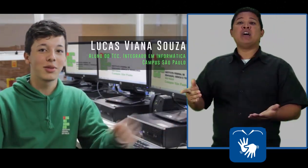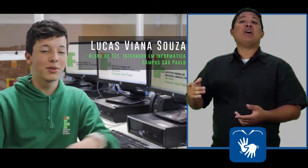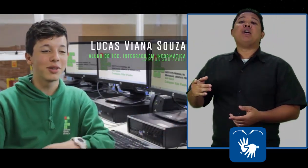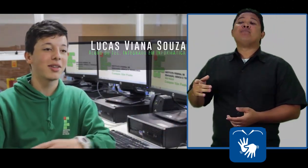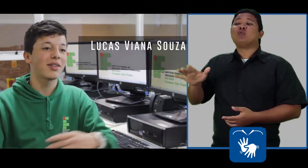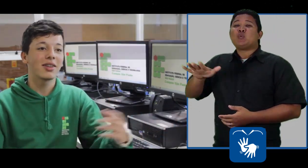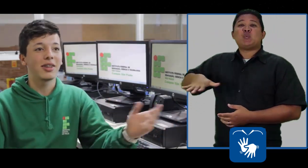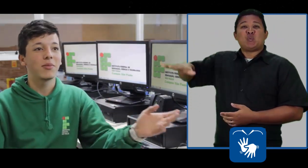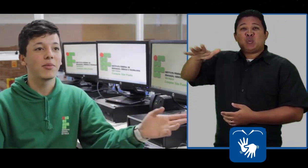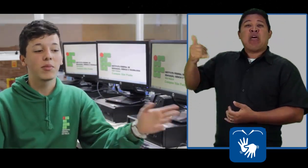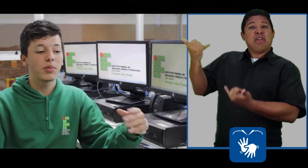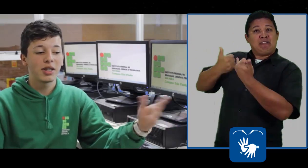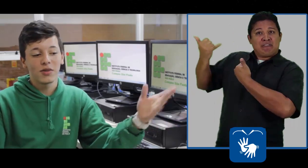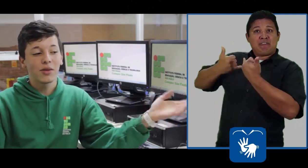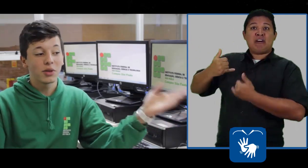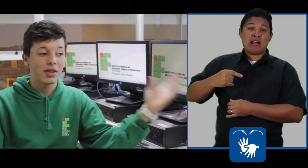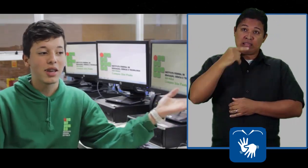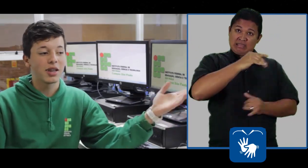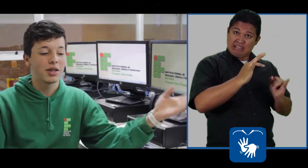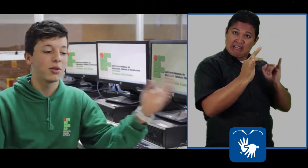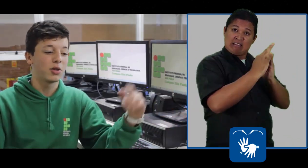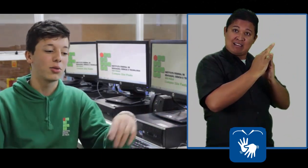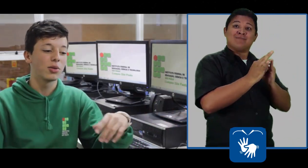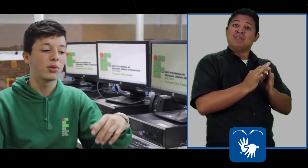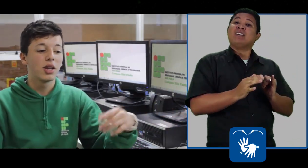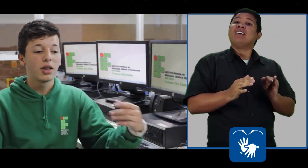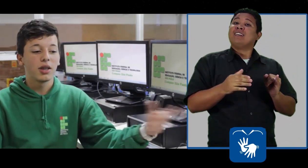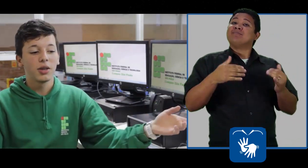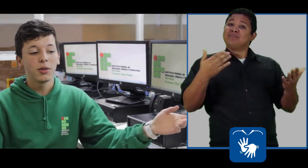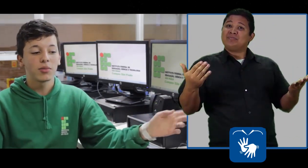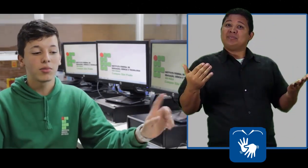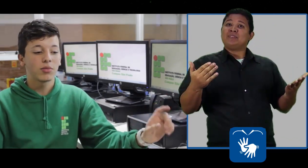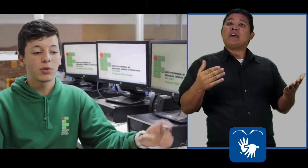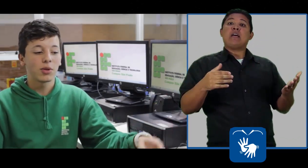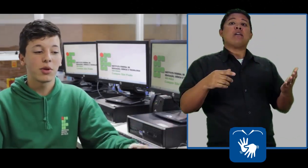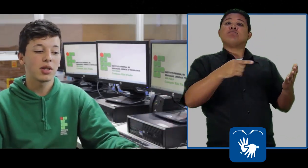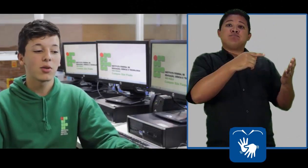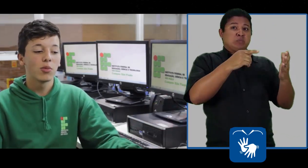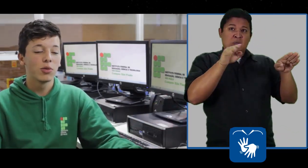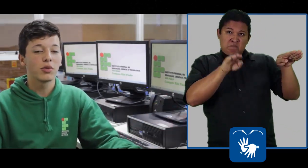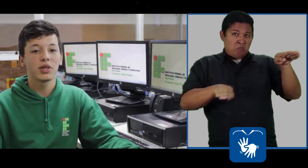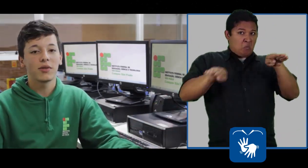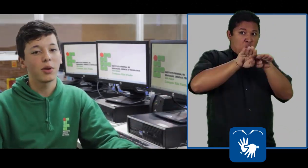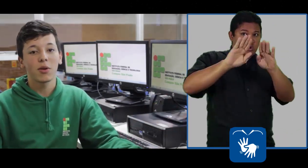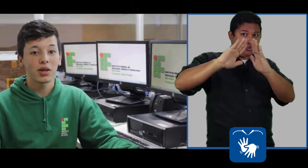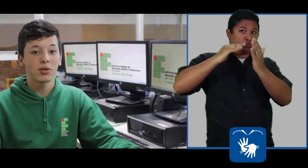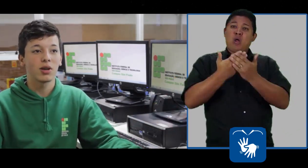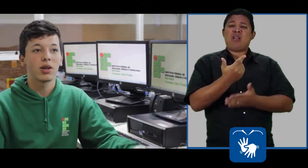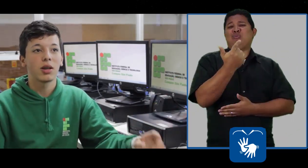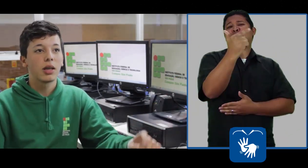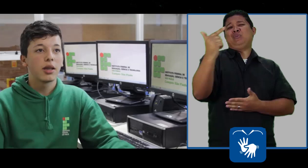tudo que eles falavam que tem aqui no Instituto, e não são coisas comuns de você ver em qualquer escola.